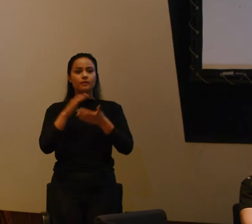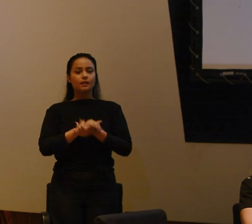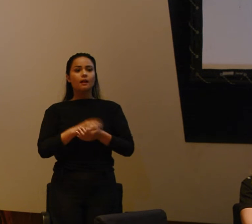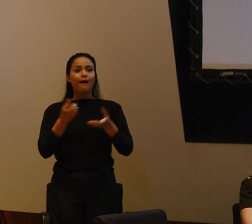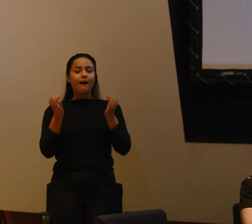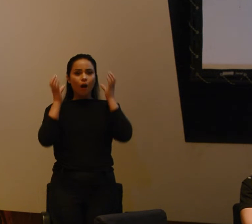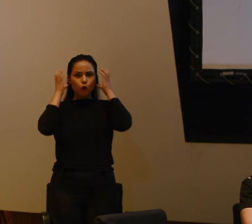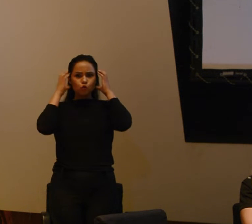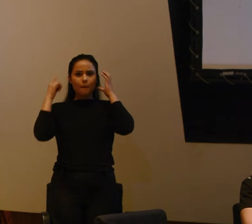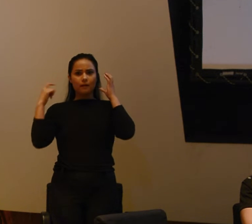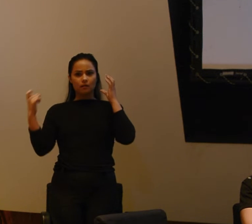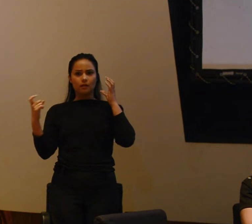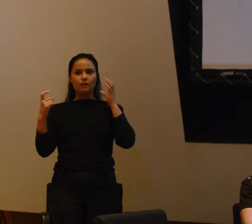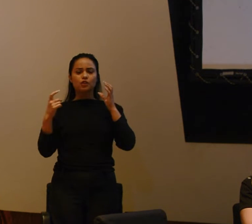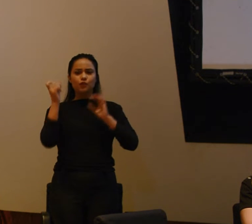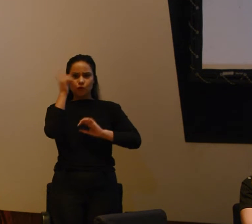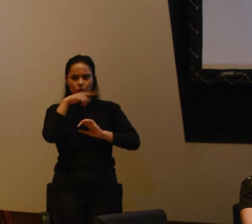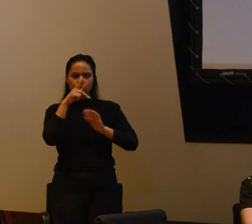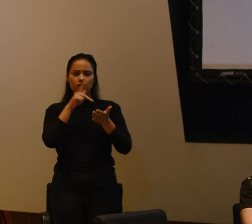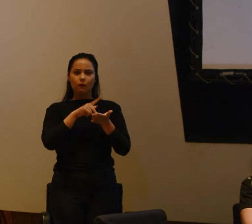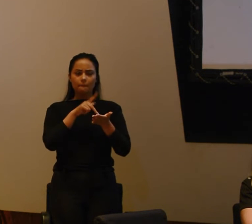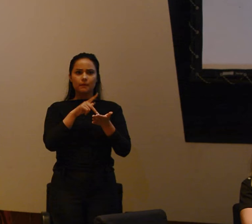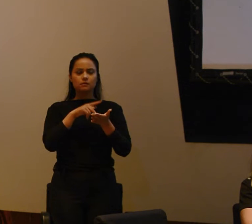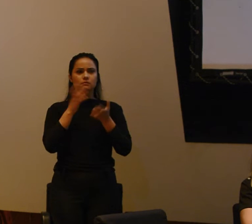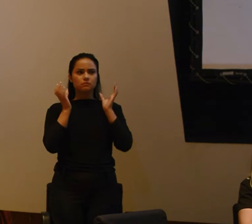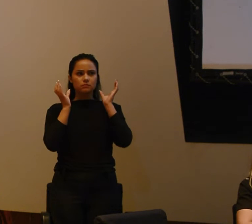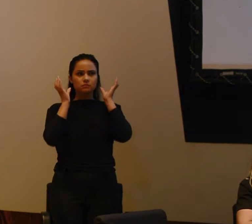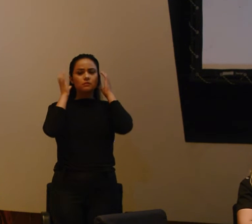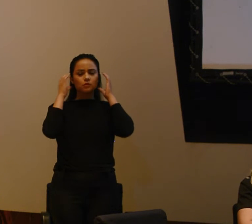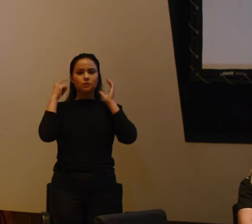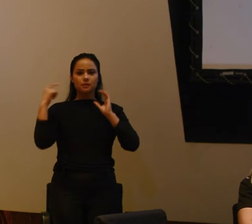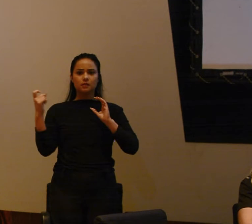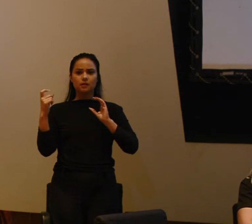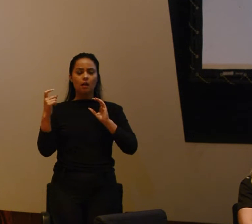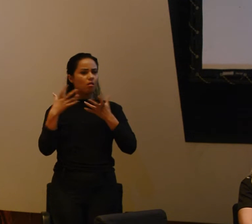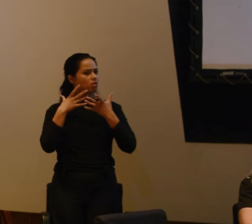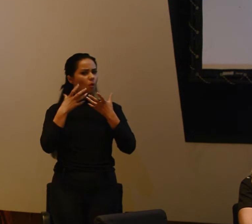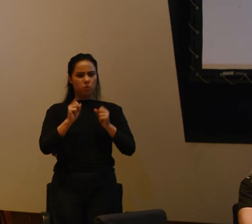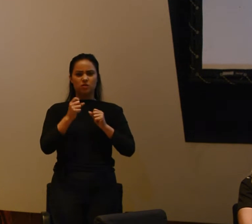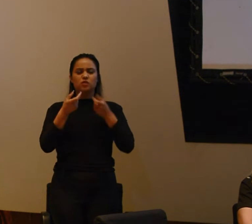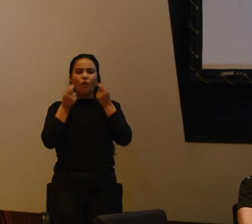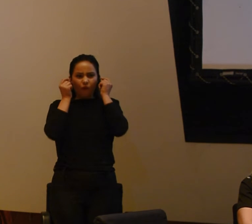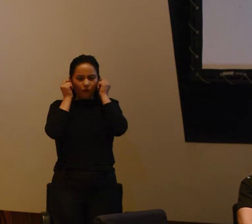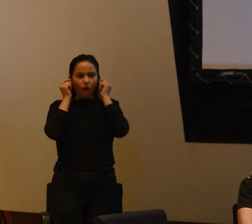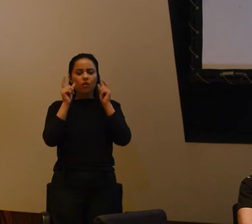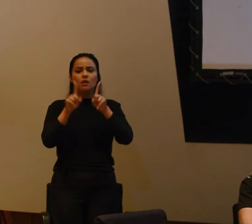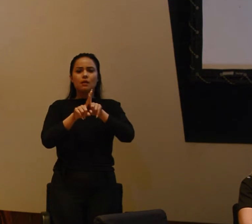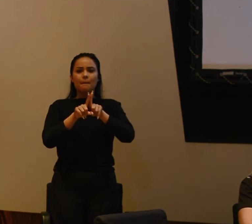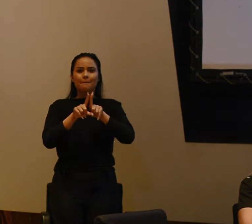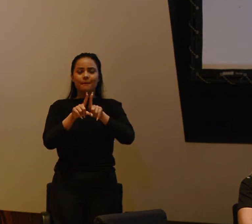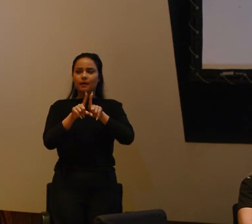o que dificultam realmente a questão da realização da audiometria, como a recusa do fone, como eles também não têm a